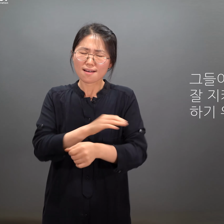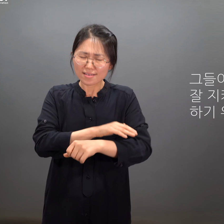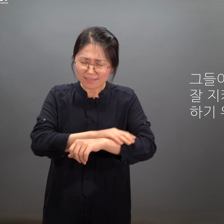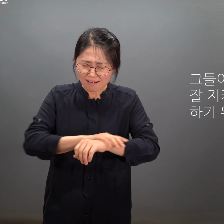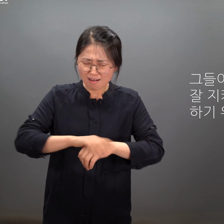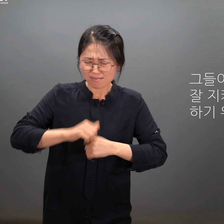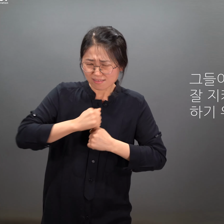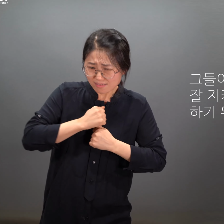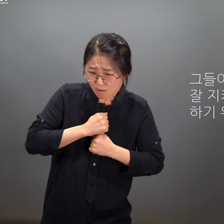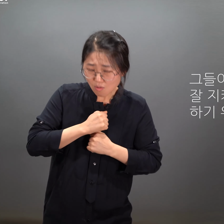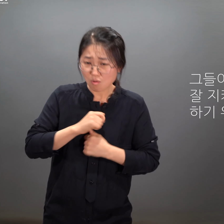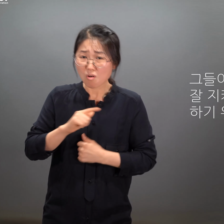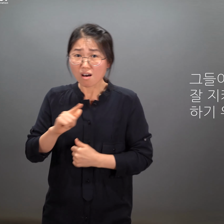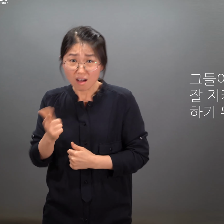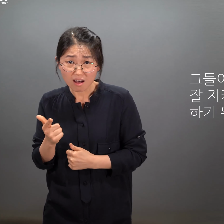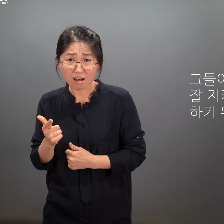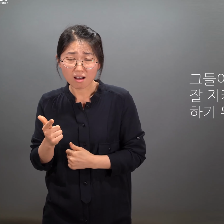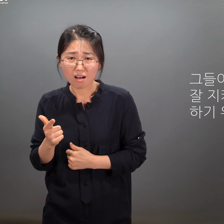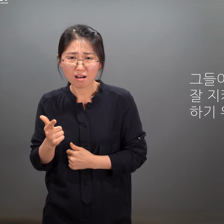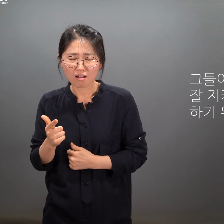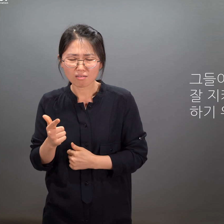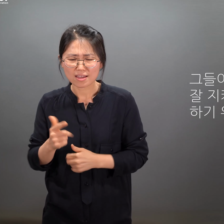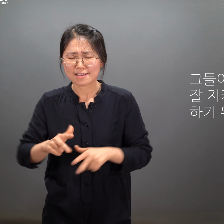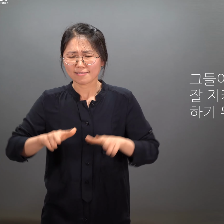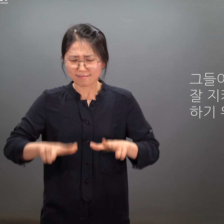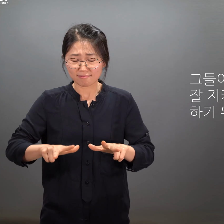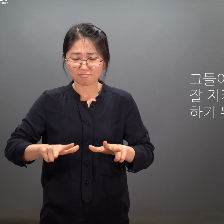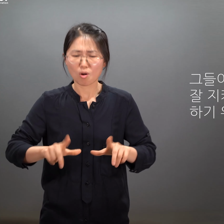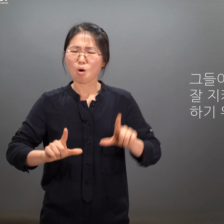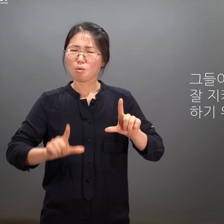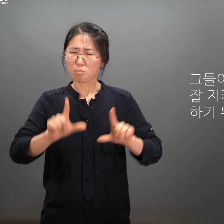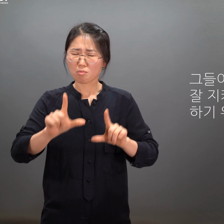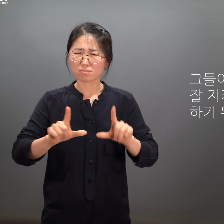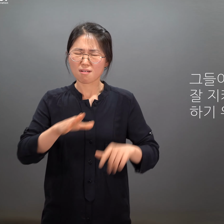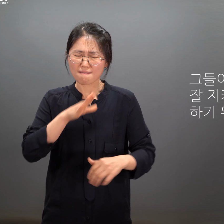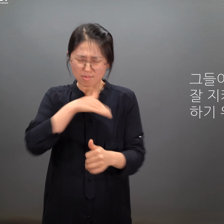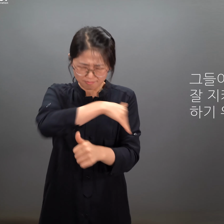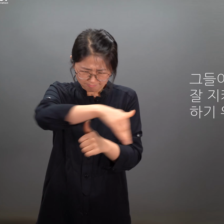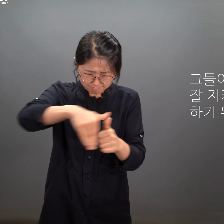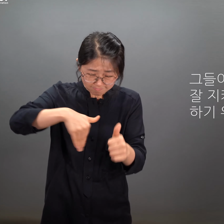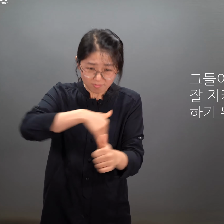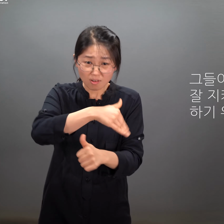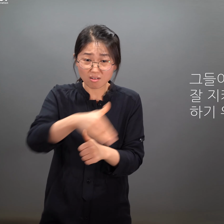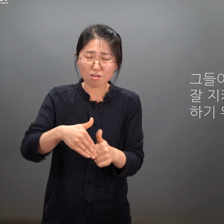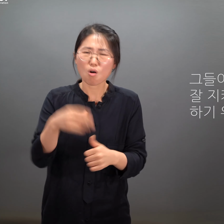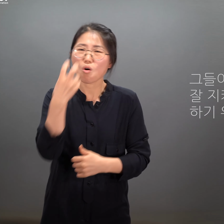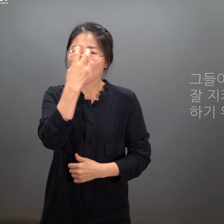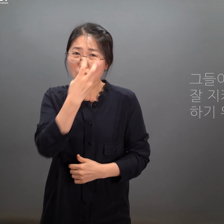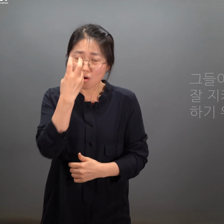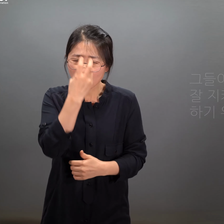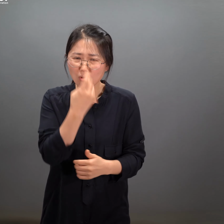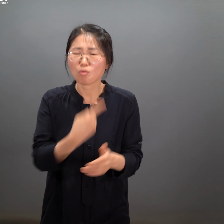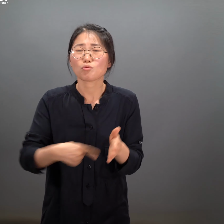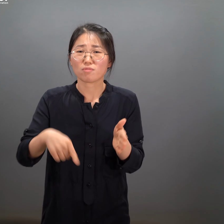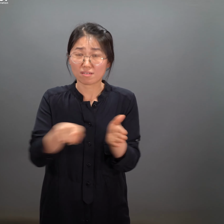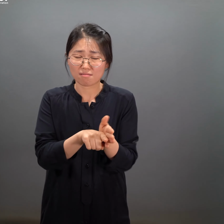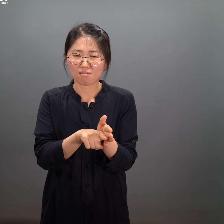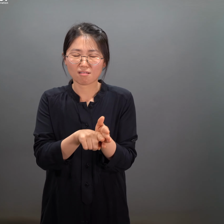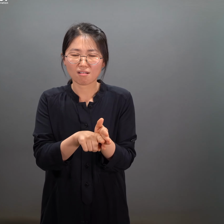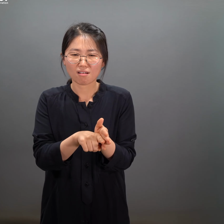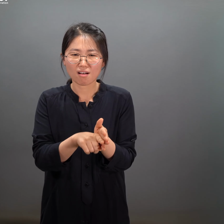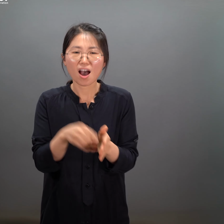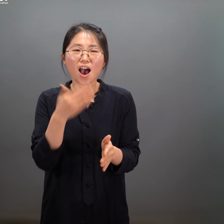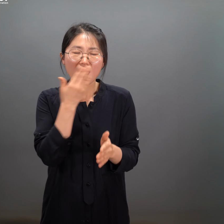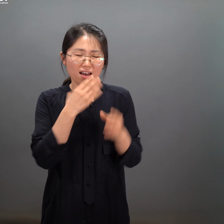그렇지 않는가 현실 점검을 하기 위해서 가나안 사람들을 남겨주셨다라는 거예요. 그게 그